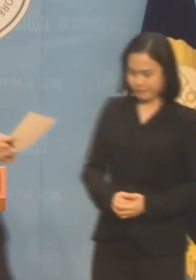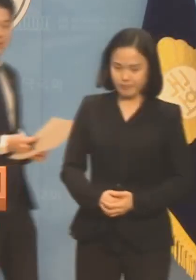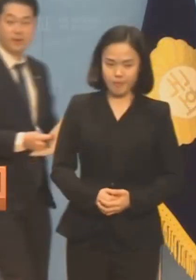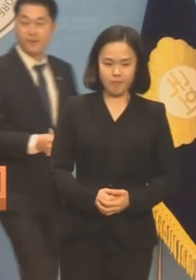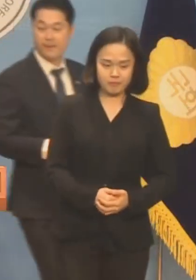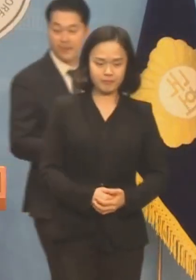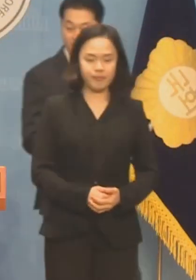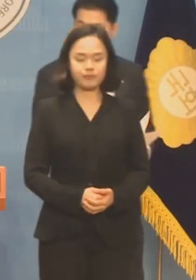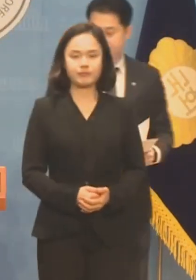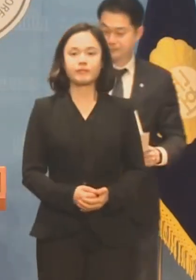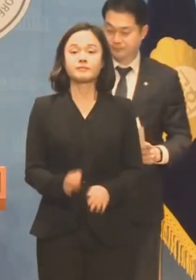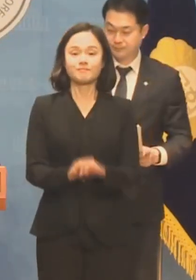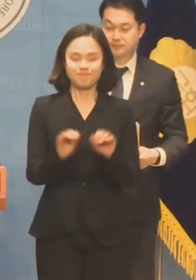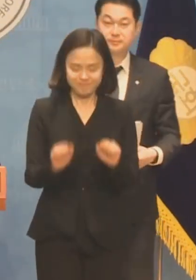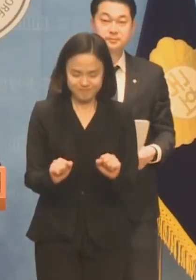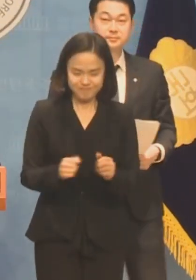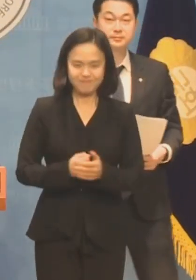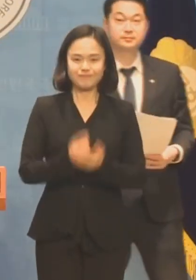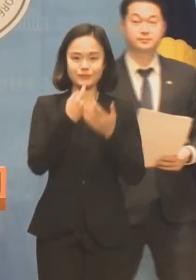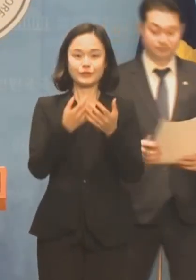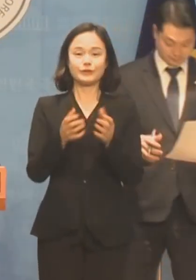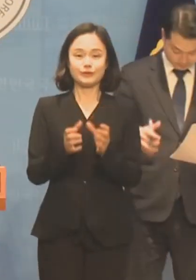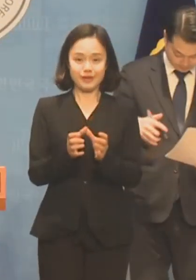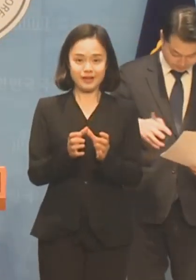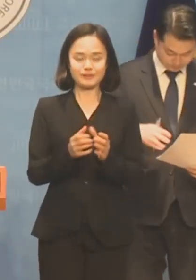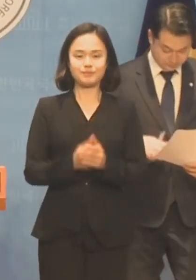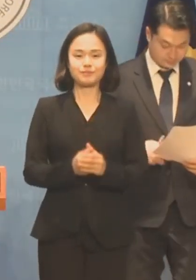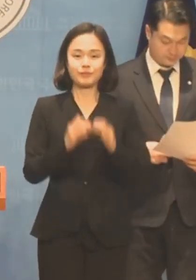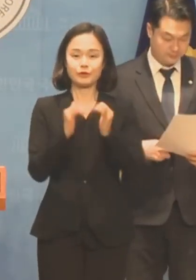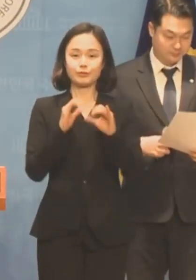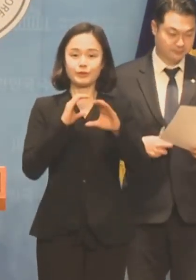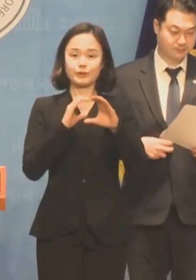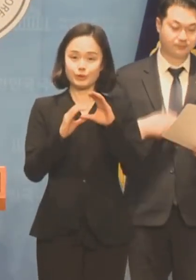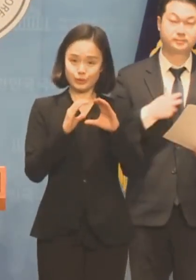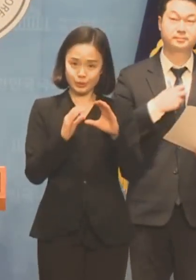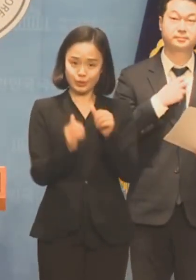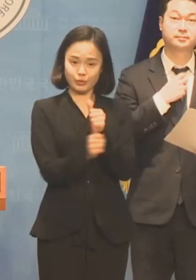네, 안녕하십니까. 더불어민주당 국민소통위원회 산하